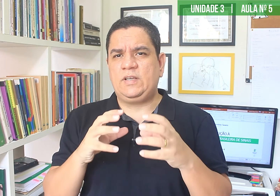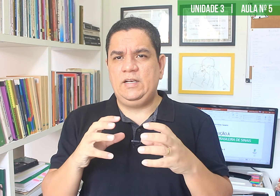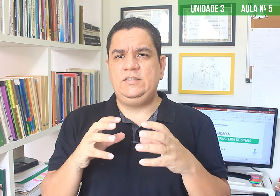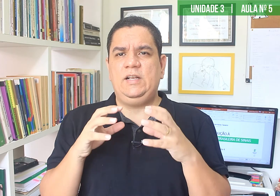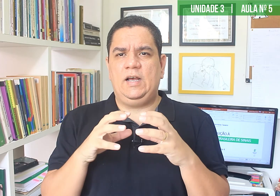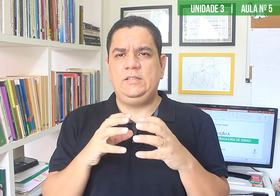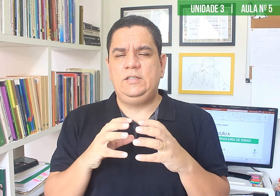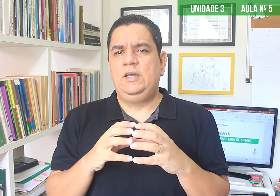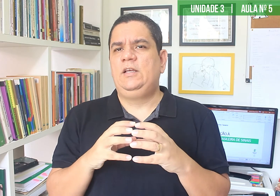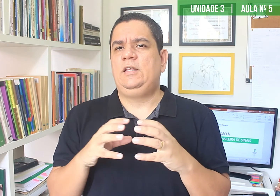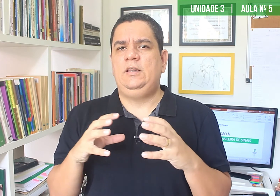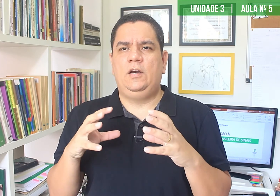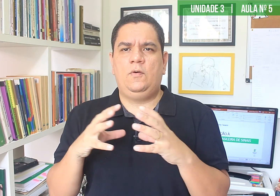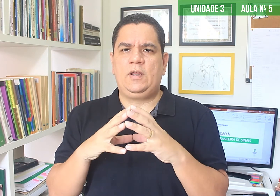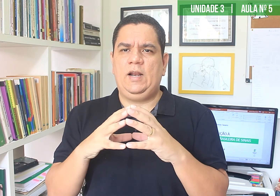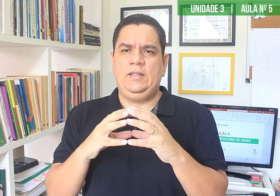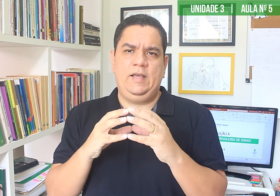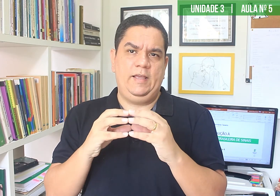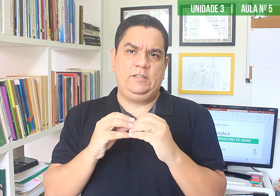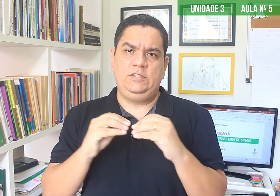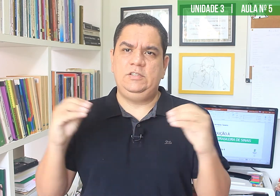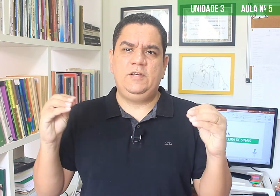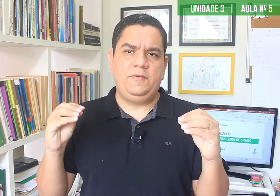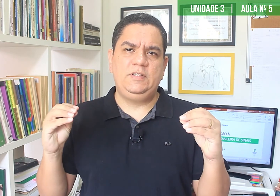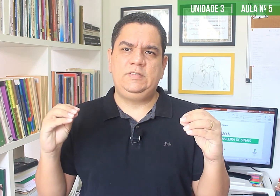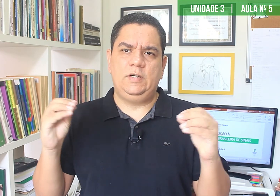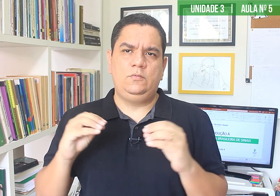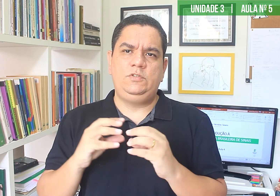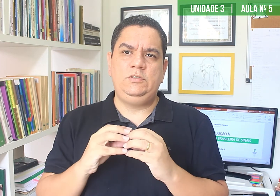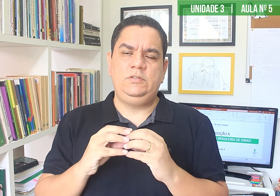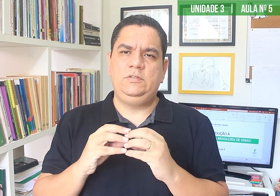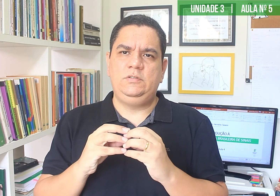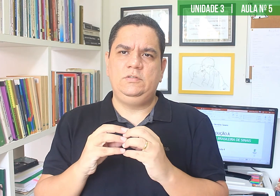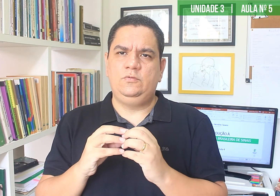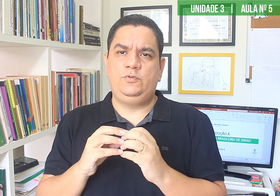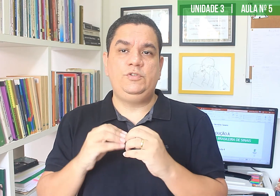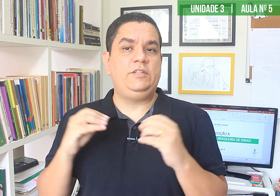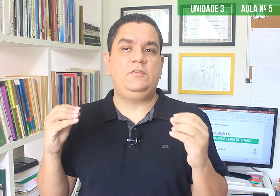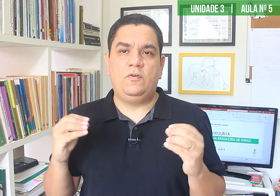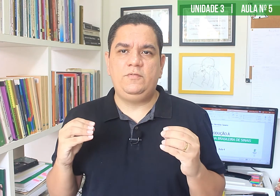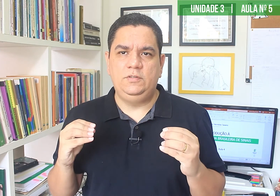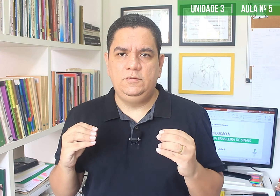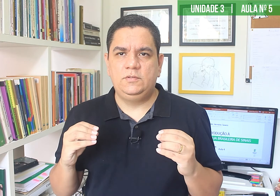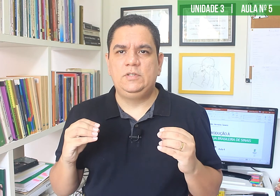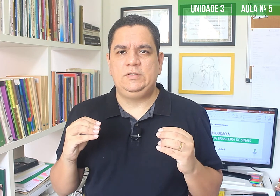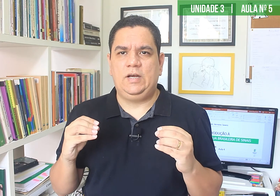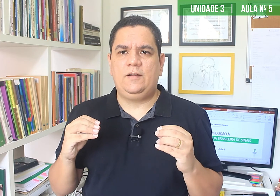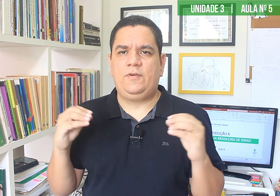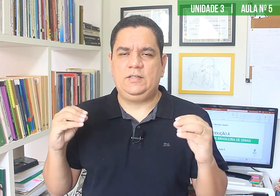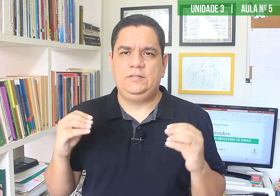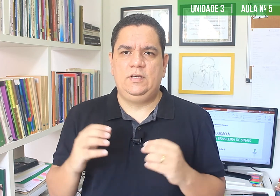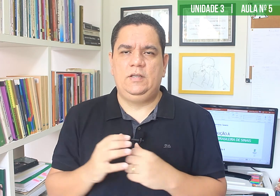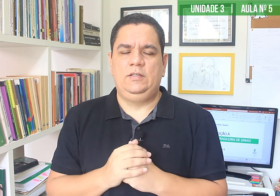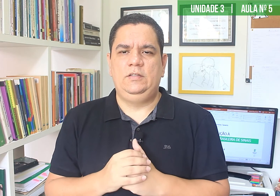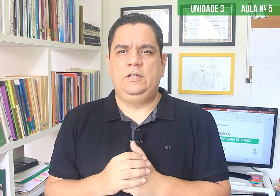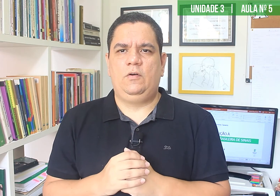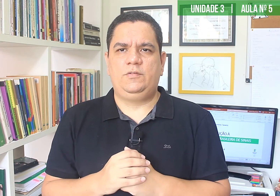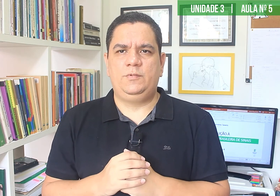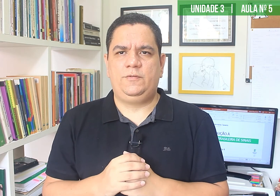aqueles sinais que dão aquela ideia de indefinição dos sujeitos envolvidos, tá? Na frase. Então nós vamos